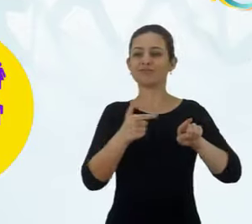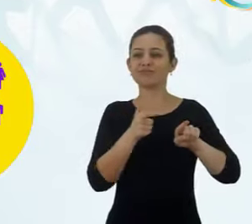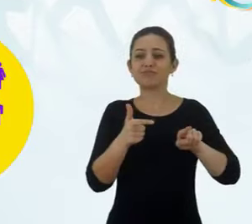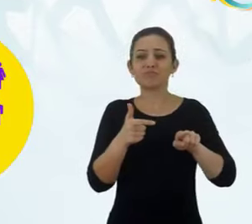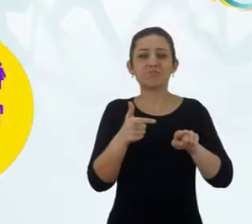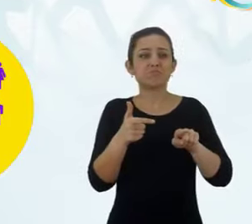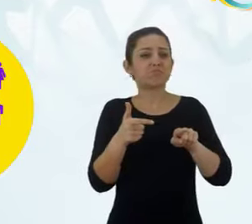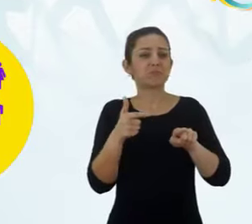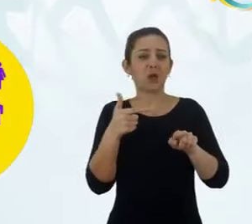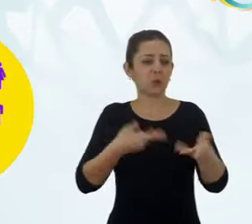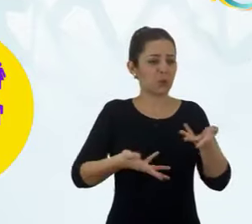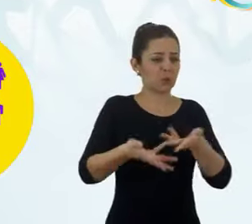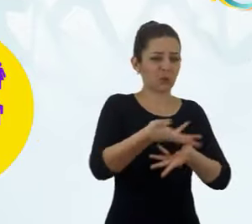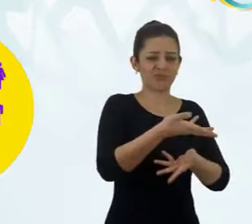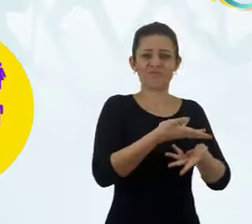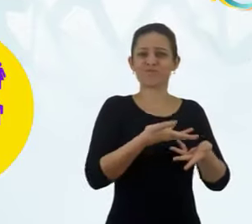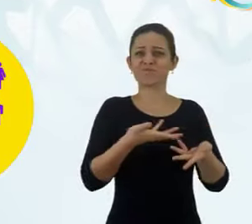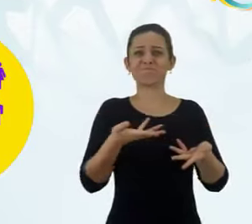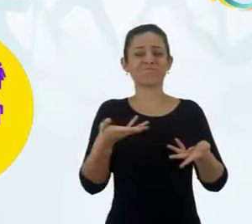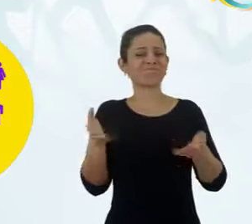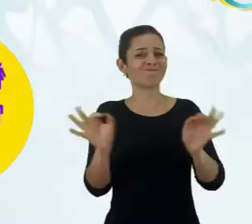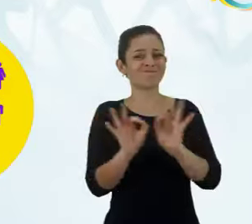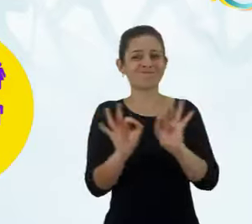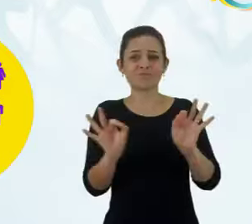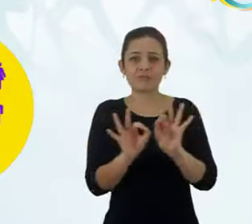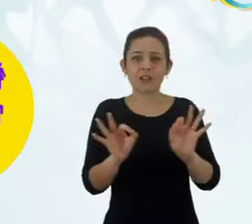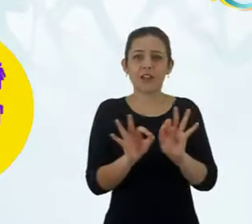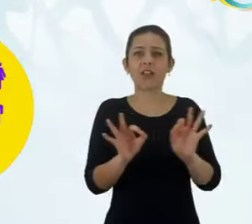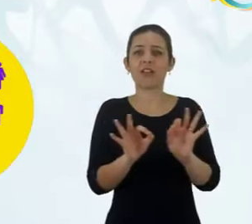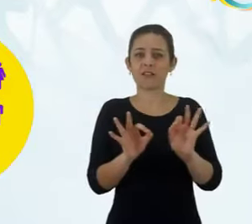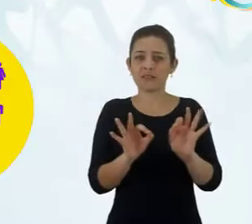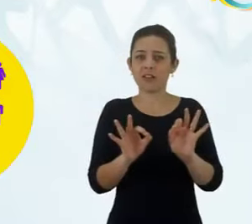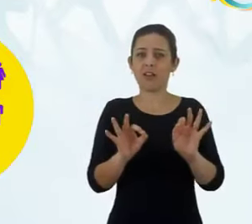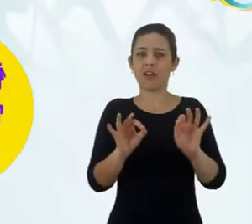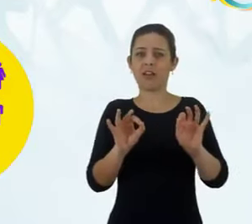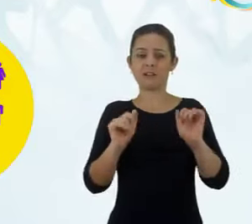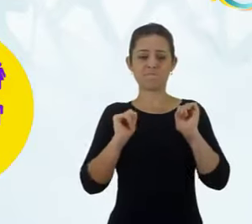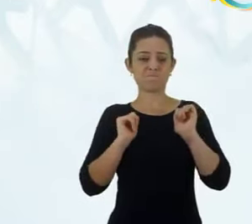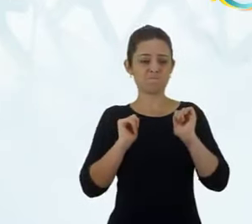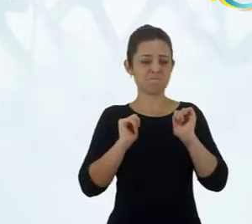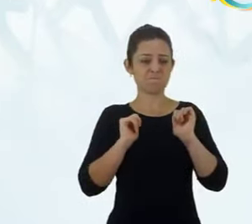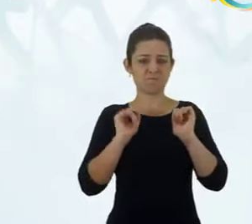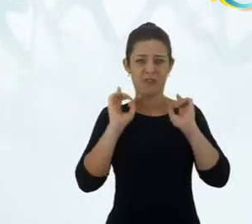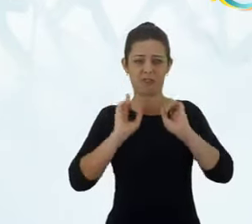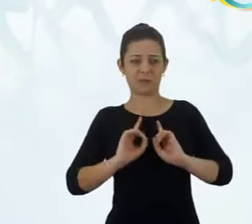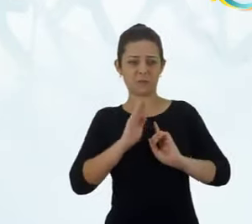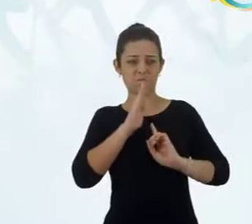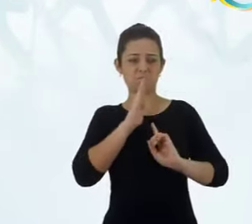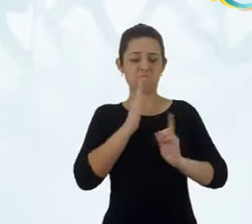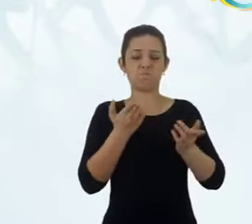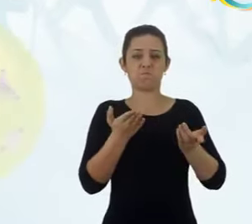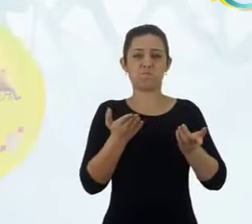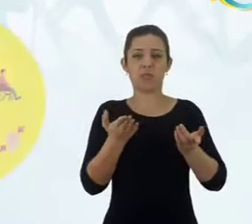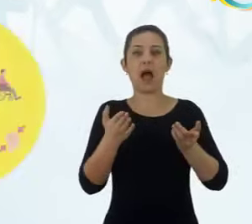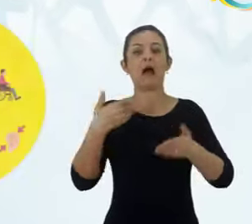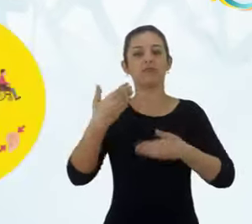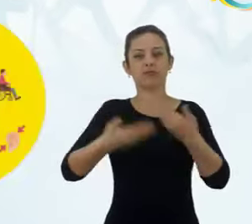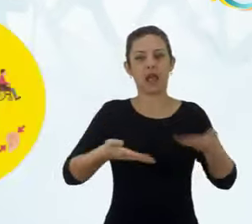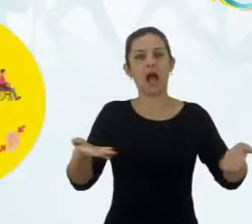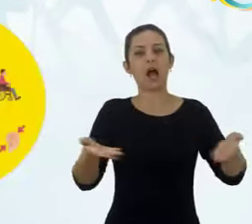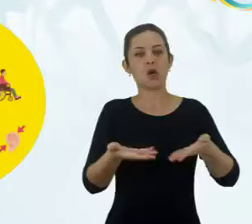tinha aquela troca com todos, né, dentro daquele mesmo ambiente de sala de aula. E aí a gente